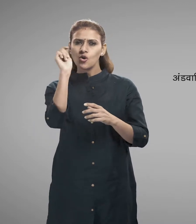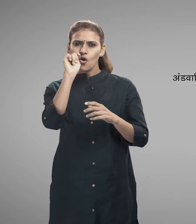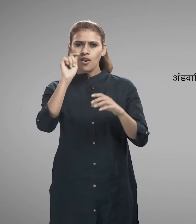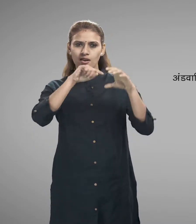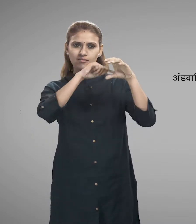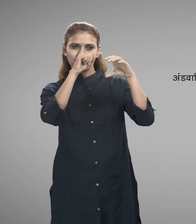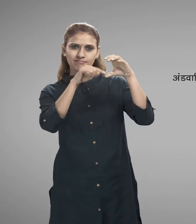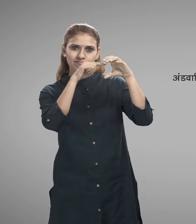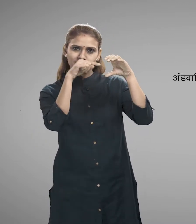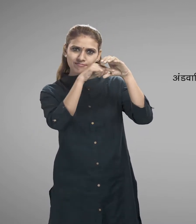योनिमार्ग।